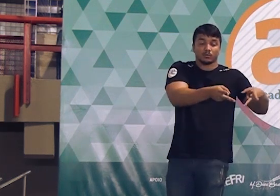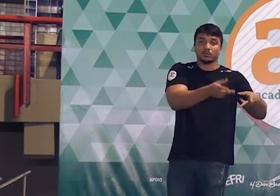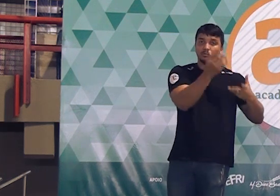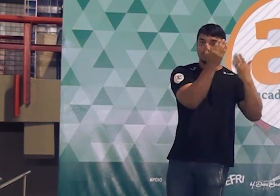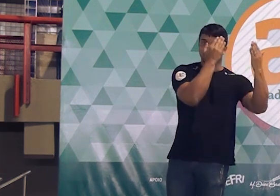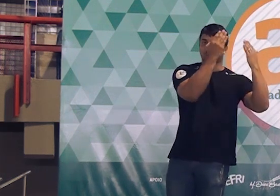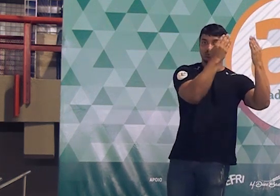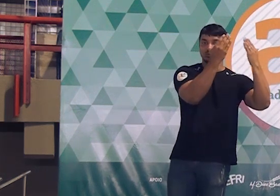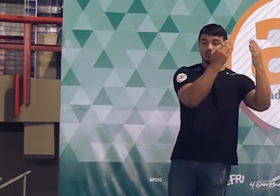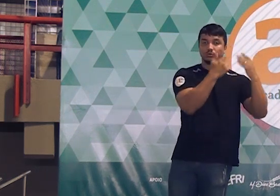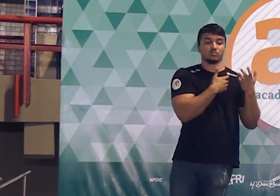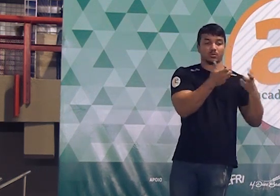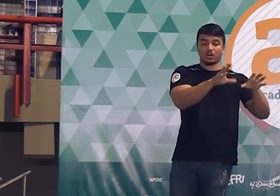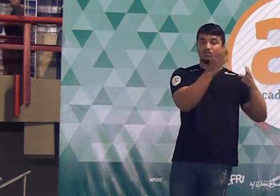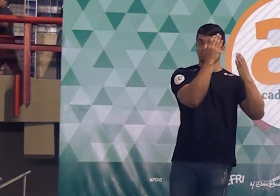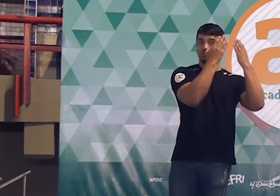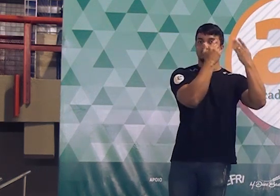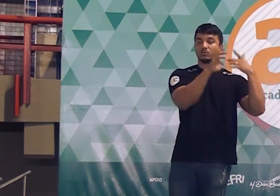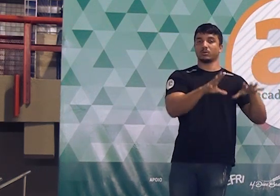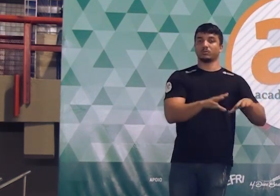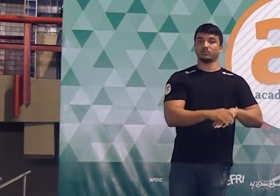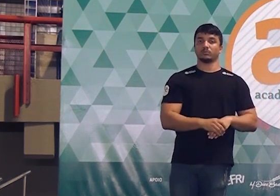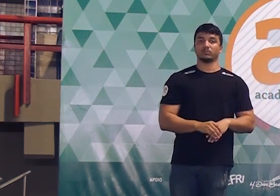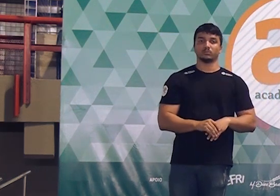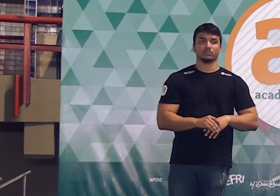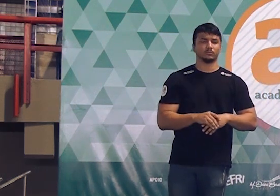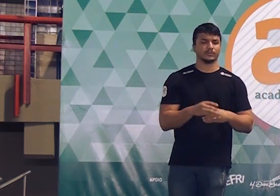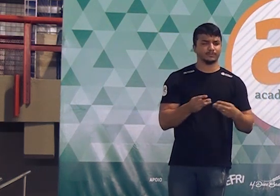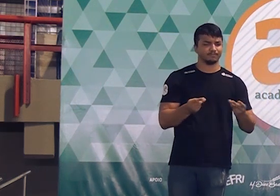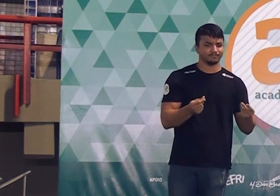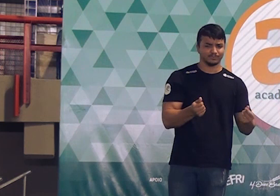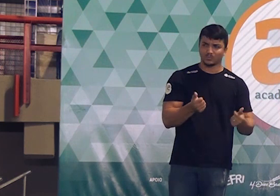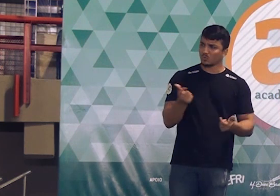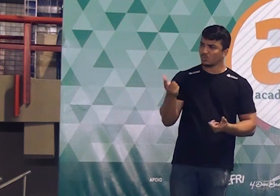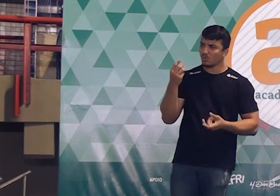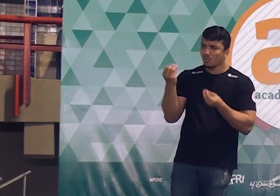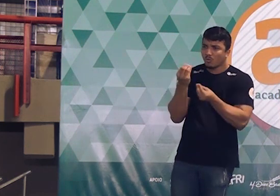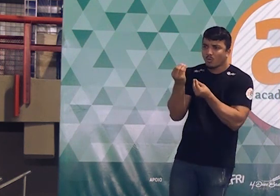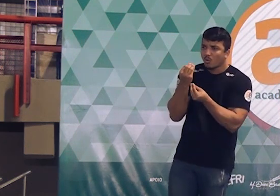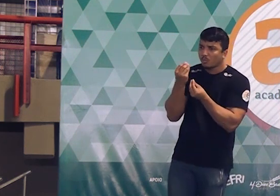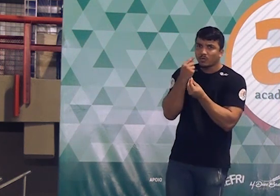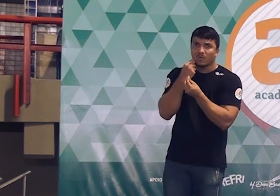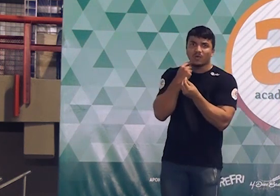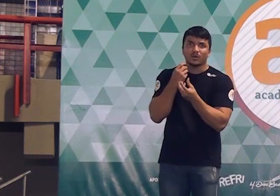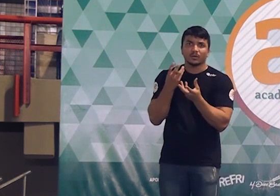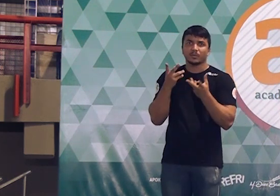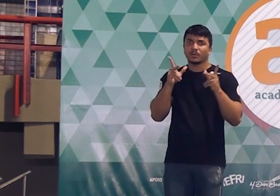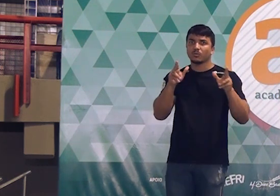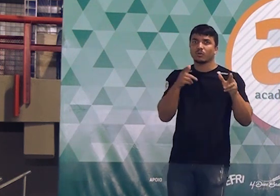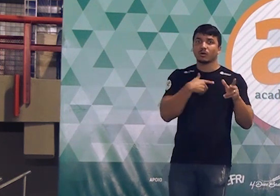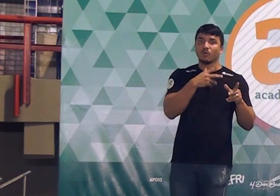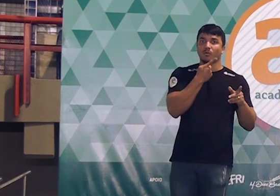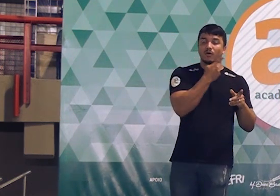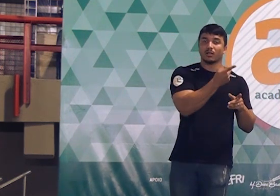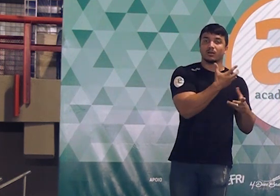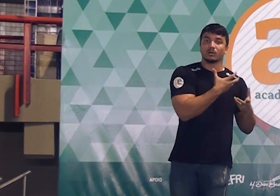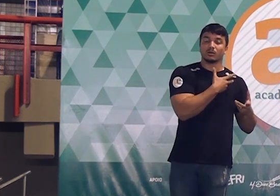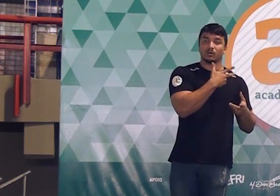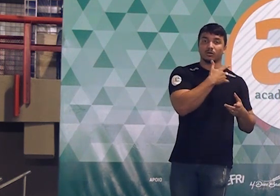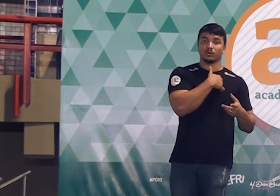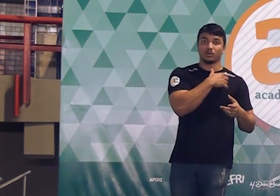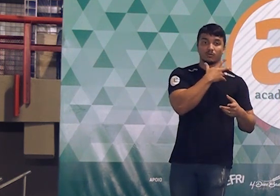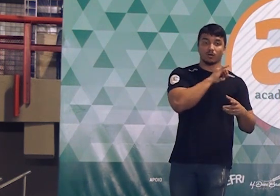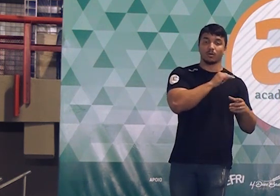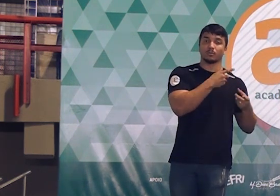a psicologia, eu não quero fazer isso. E aí ele disse assim, cara, como é que tu vai fazer isso na mesma época que eu vou dizer para a mãe e para o pai que eu